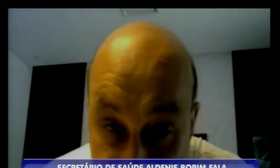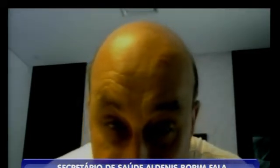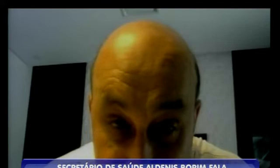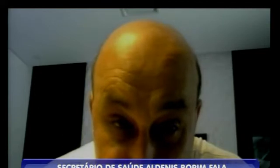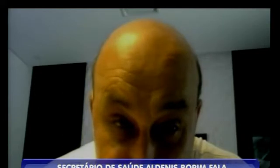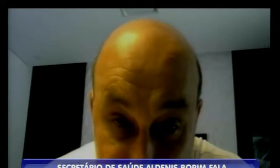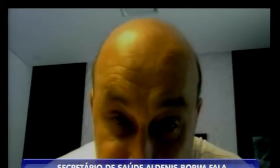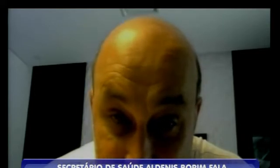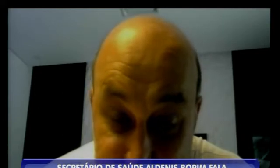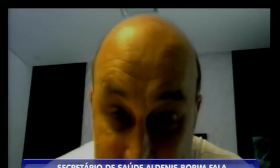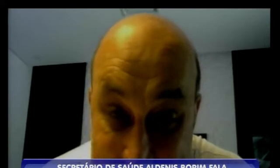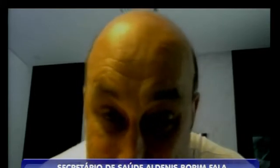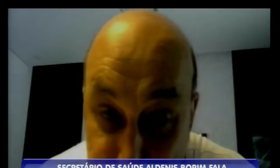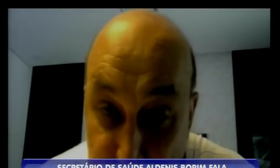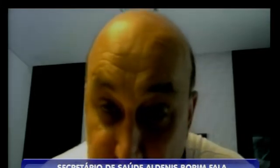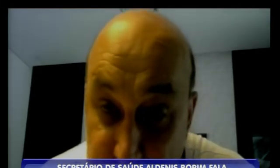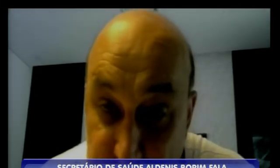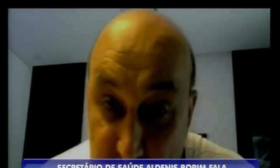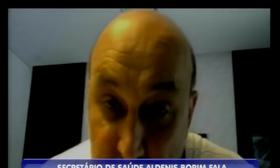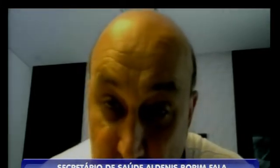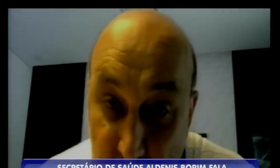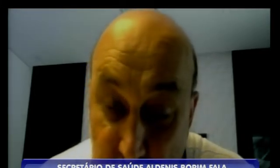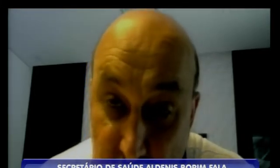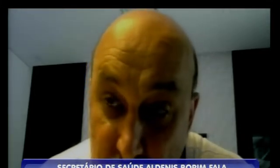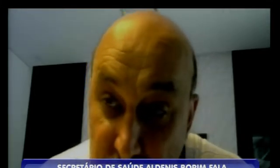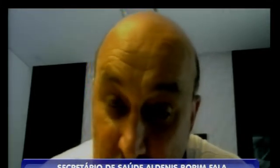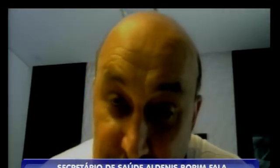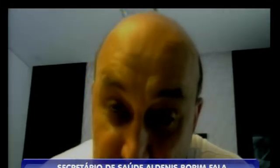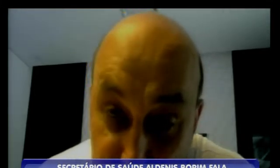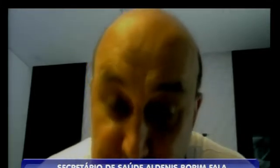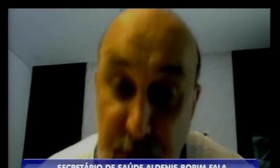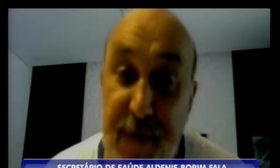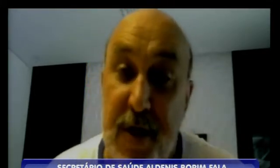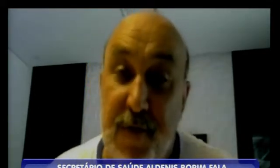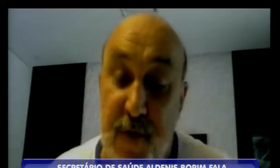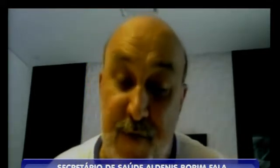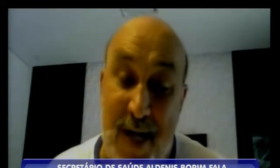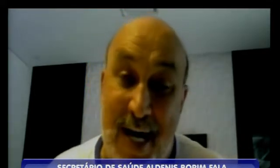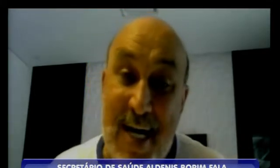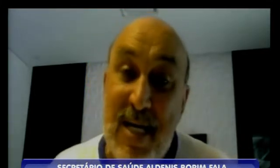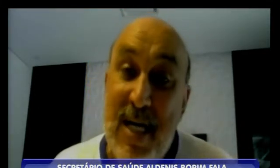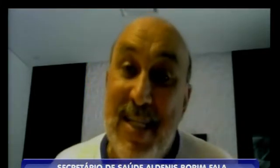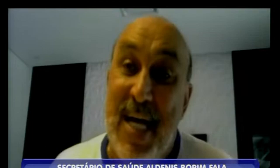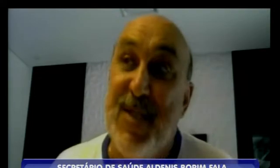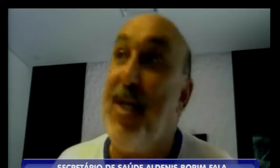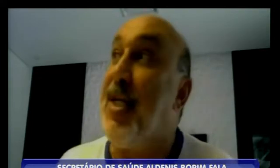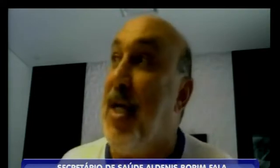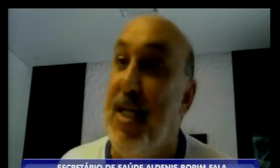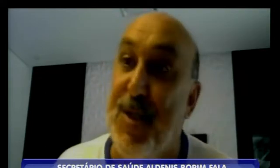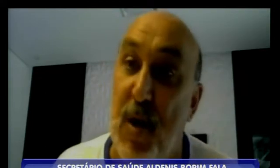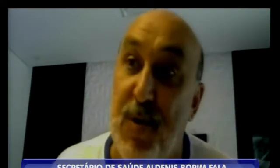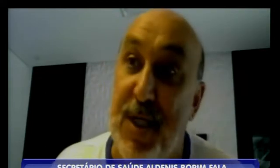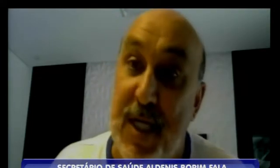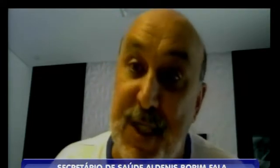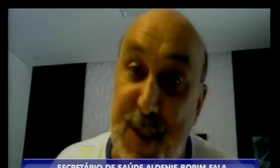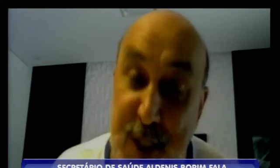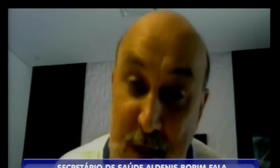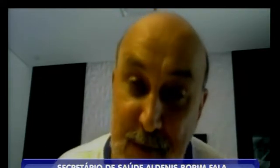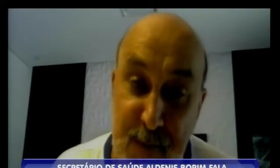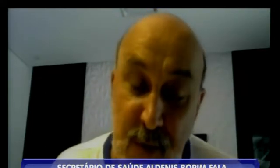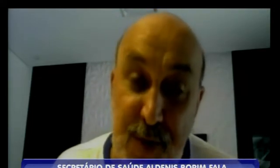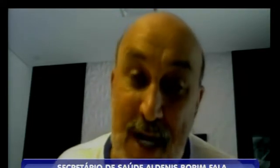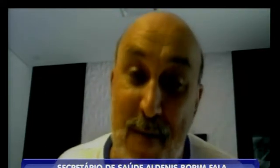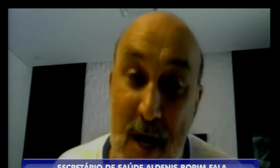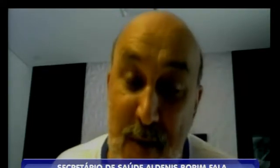entendeu? Aqui a gente não vai falar de lado de governo ou a favor de governo, vamos falar da Secretaria de Saúde em